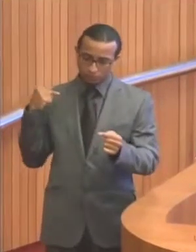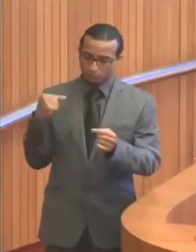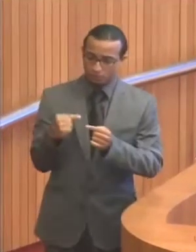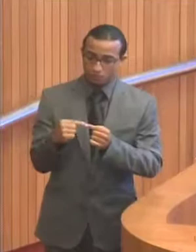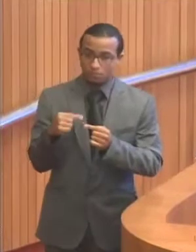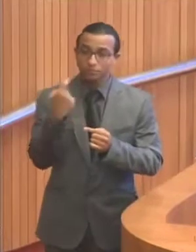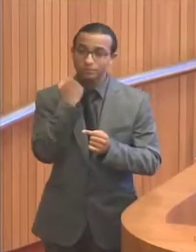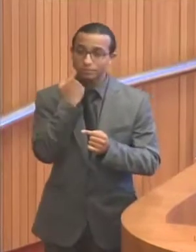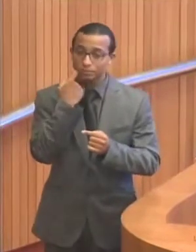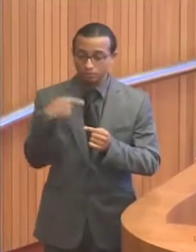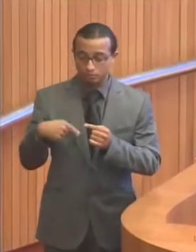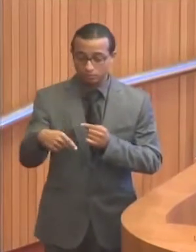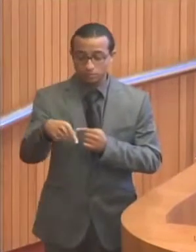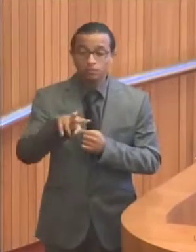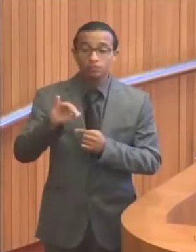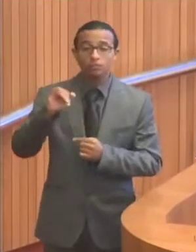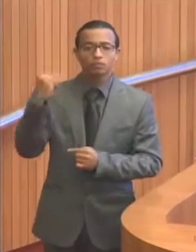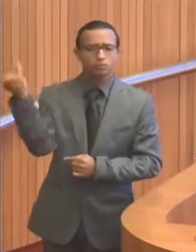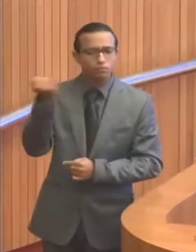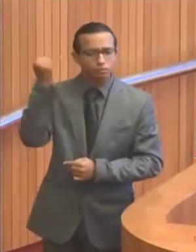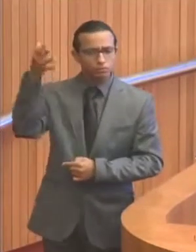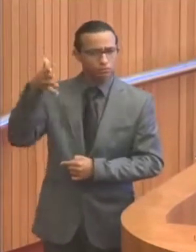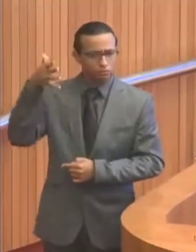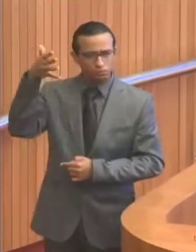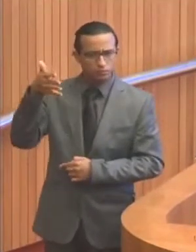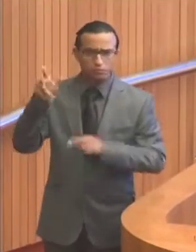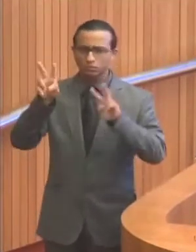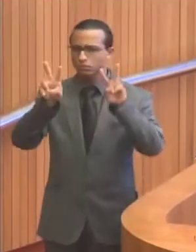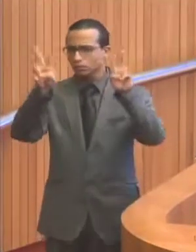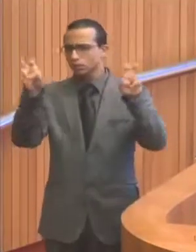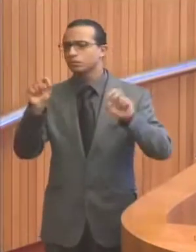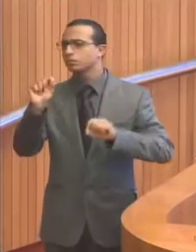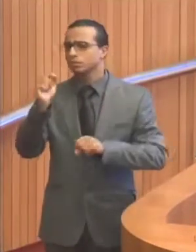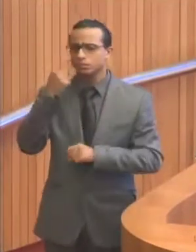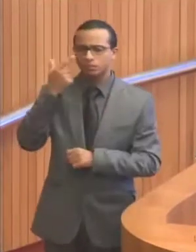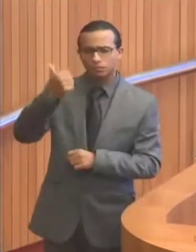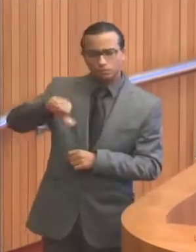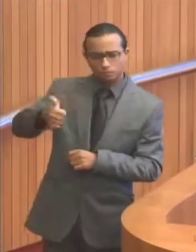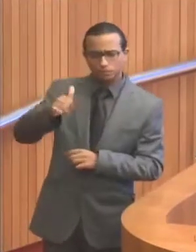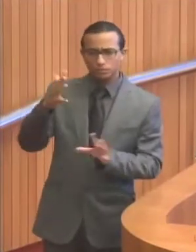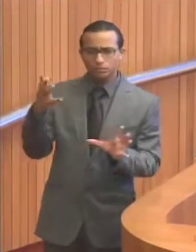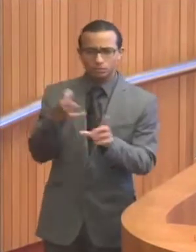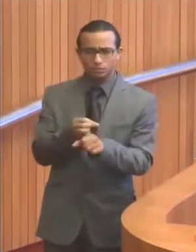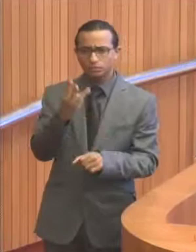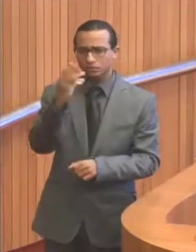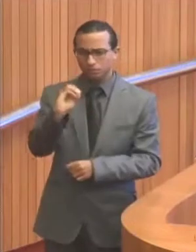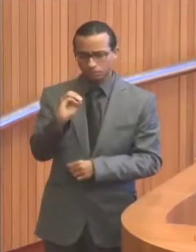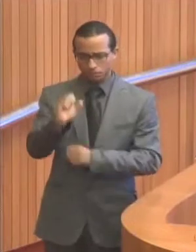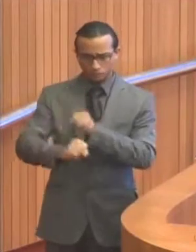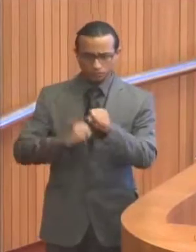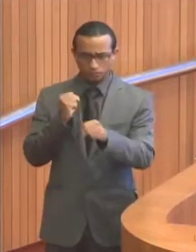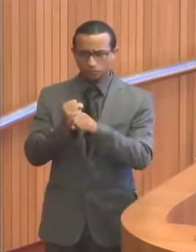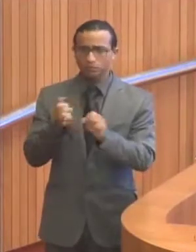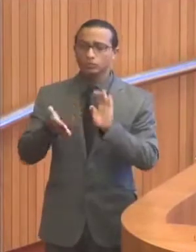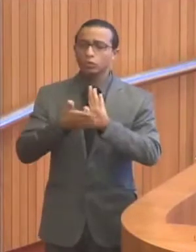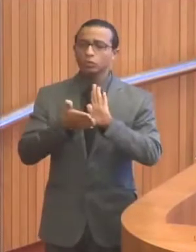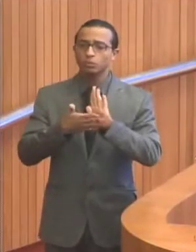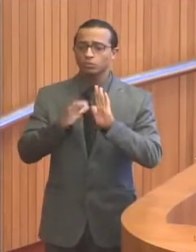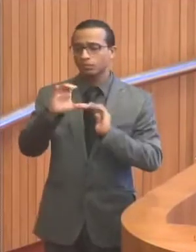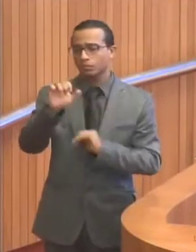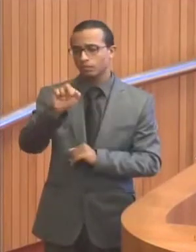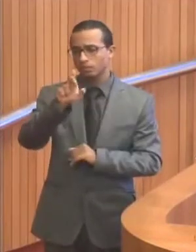sexta-feira, um importante seminário que faz uma avaliação dos 30 anos do Projeto Carajás. Está sendo lá no Centro